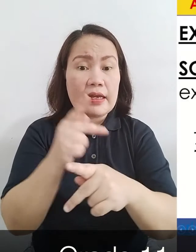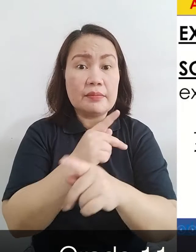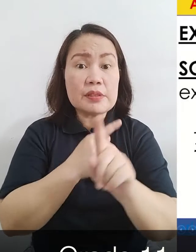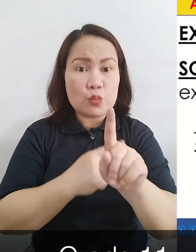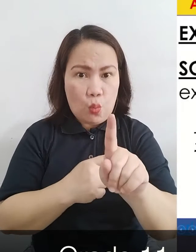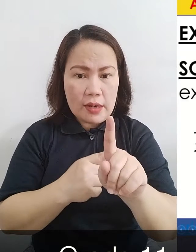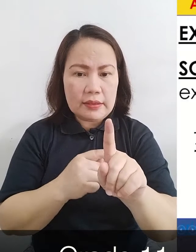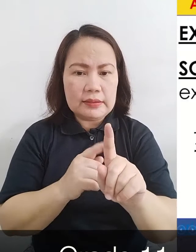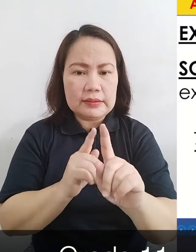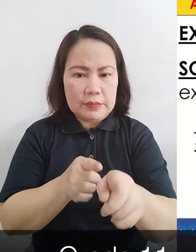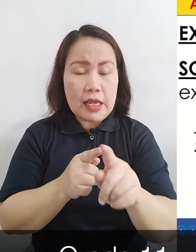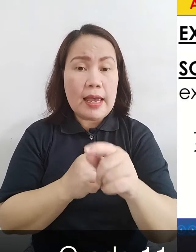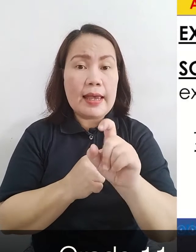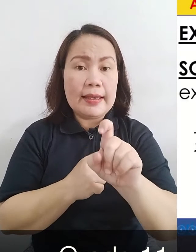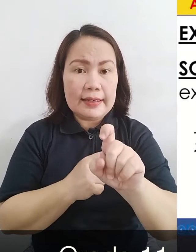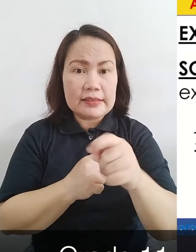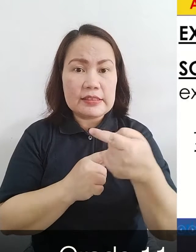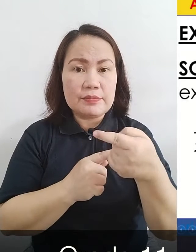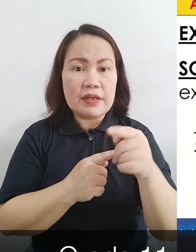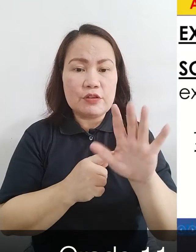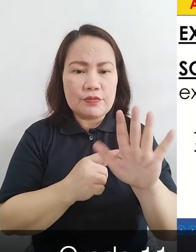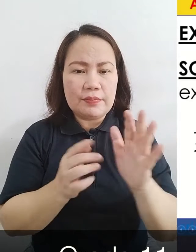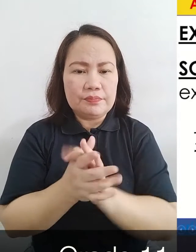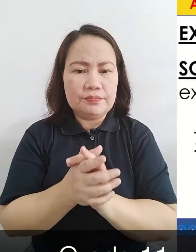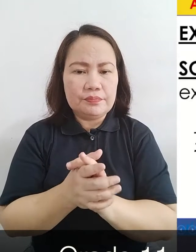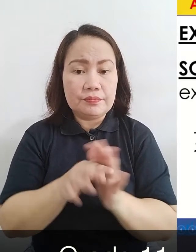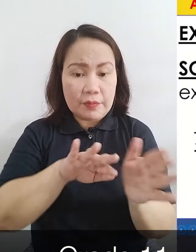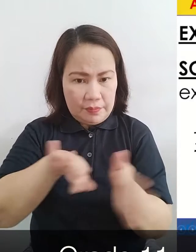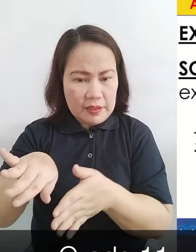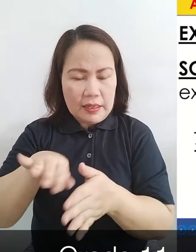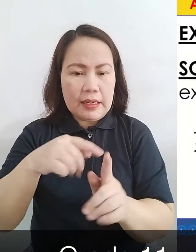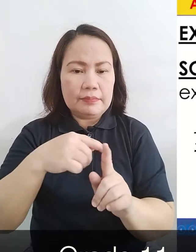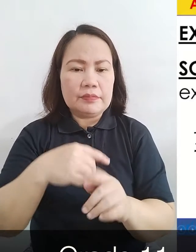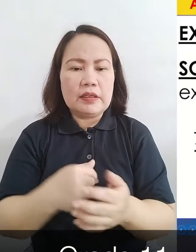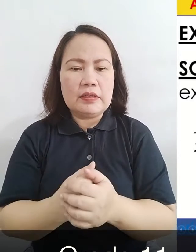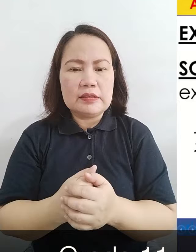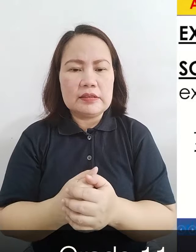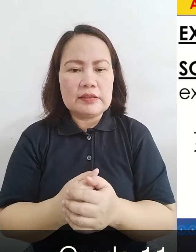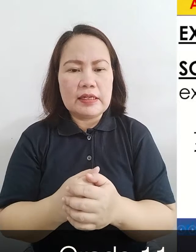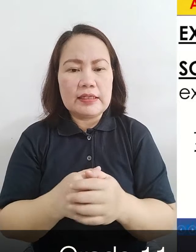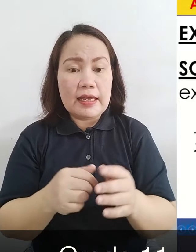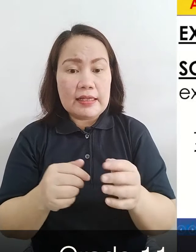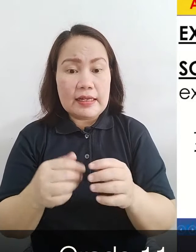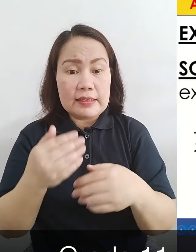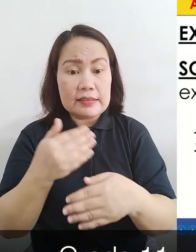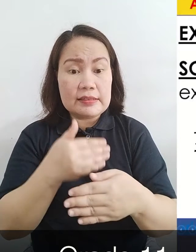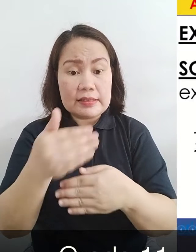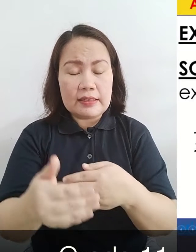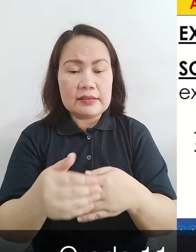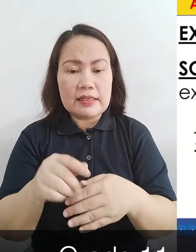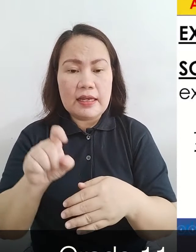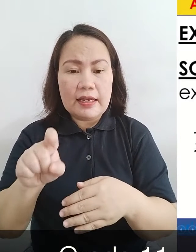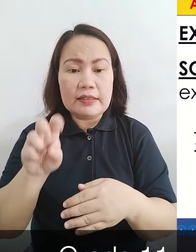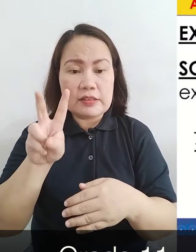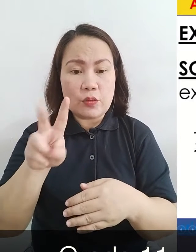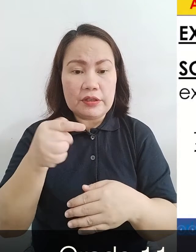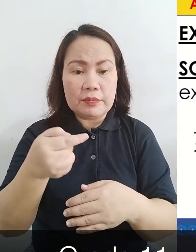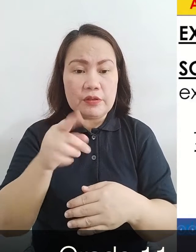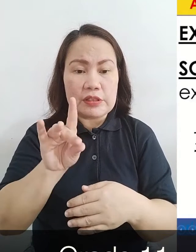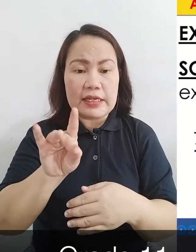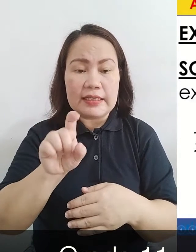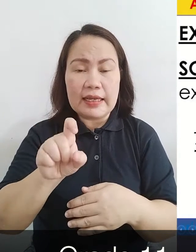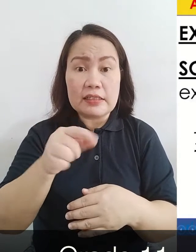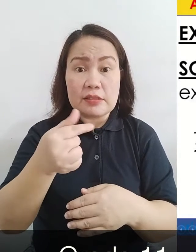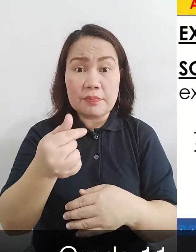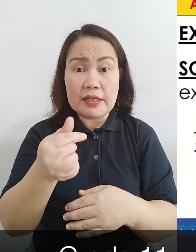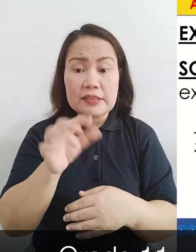x minus 5 plus, ito naman, i-divide natin sa x minus 5. Maka-cancel yung x minus